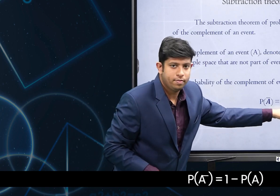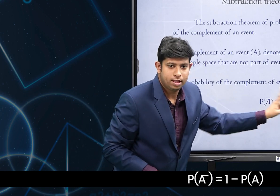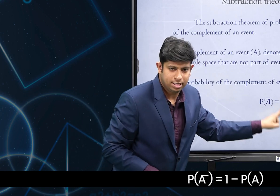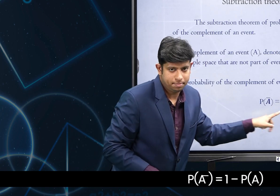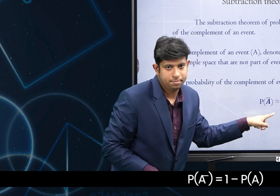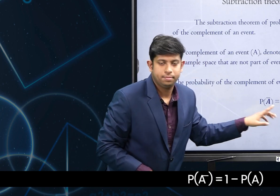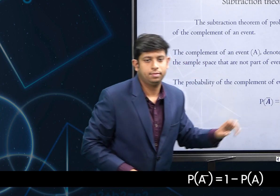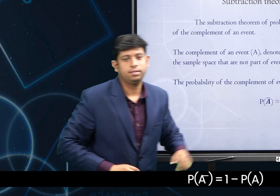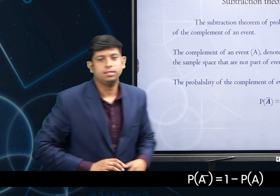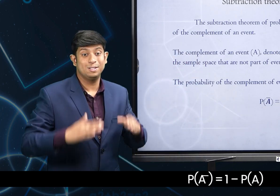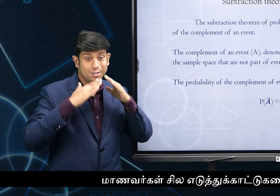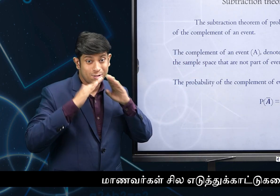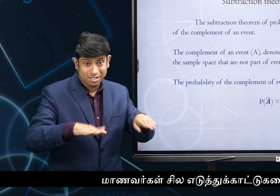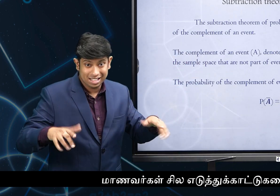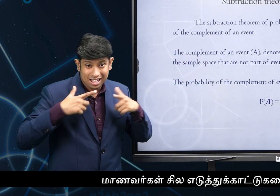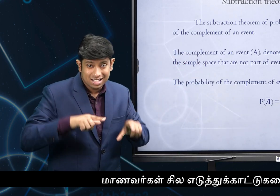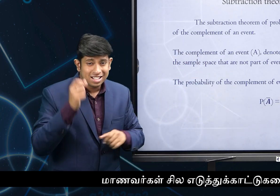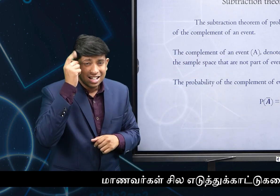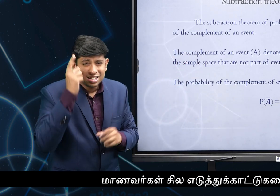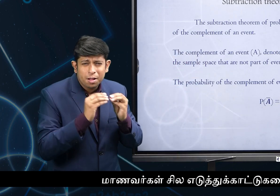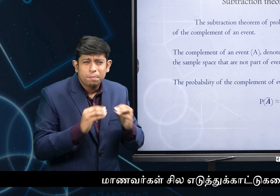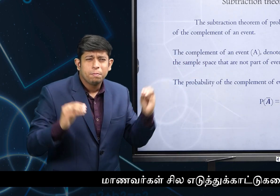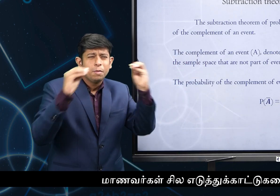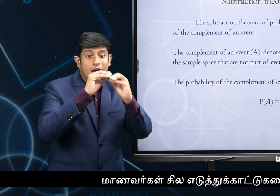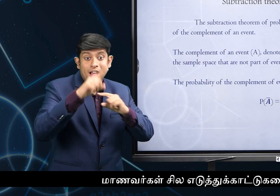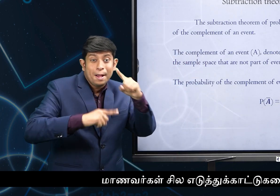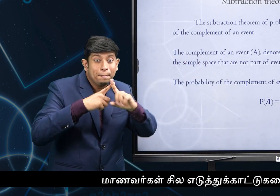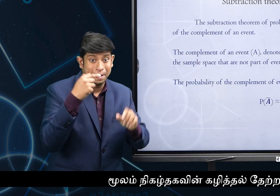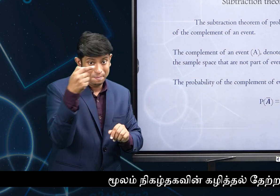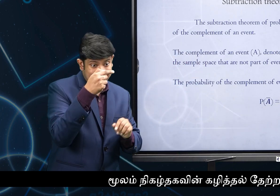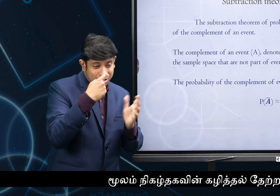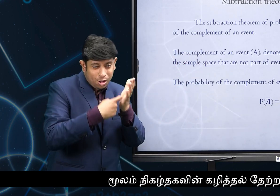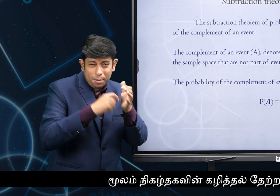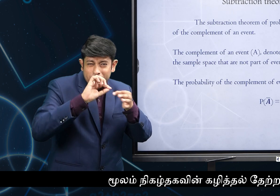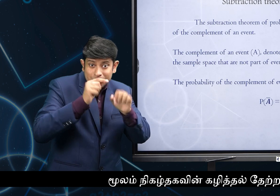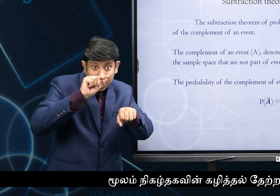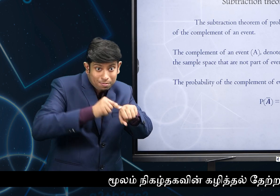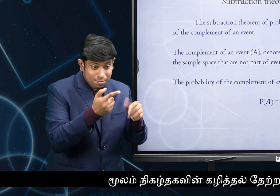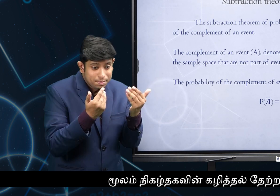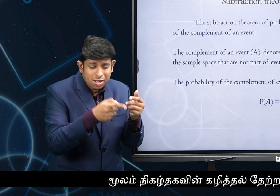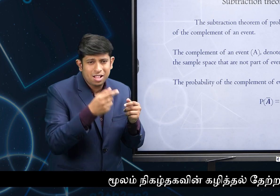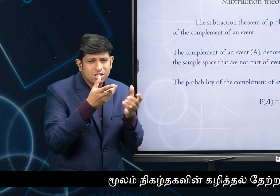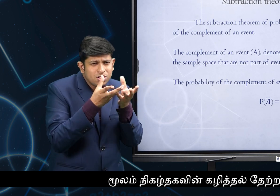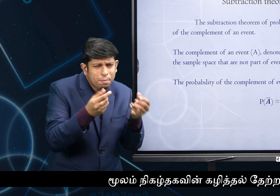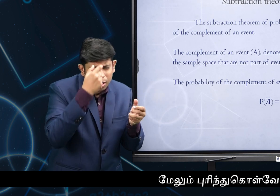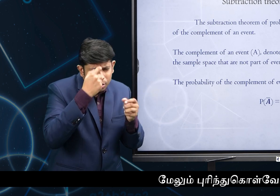பி அடைப்புக்குறி ஏ. மாணவர்களே, சில எடுத்துக்காட்டுகளை தீர்ப்பதின் மூலம் நிகழ்தகவின் கழித்தல் தேற்றத்தை பற்றி மேலும்